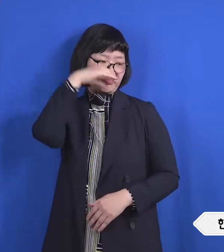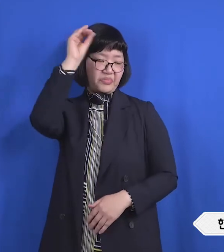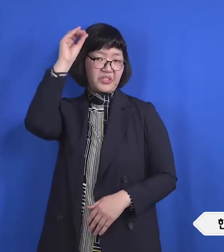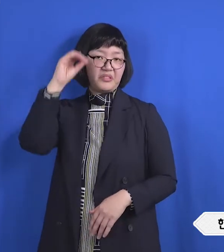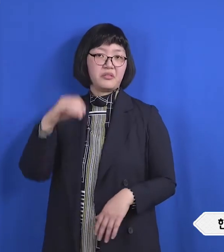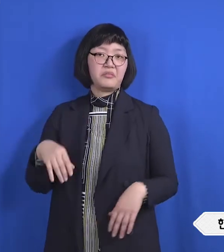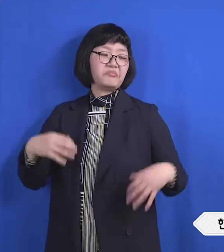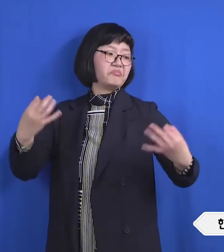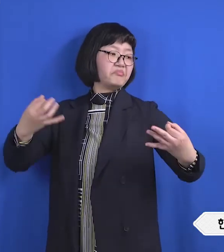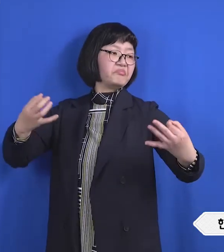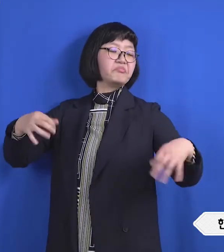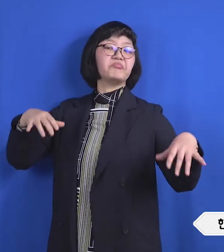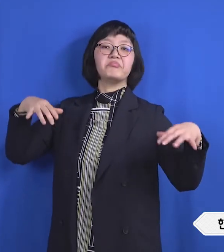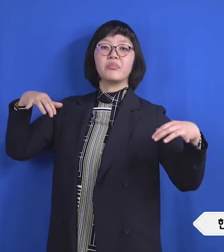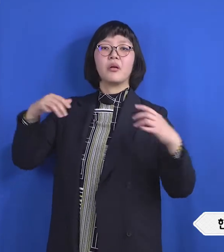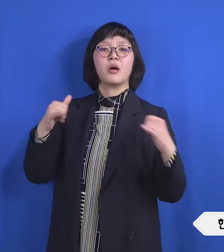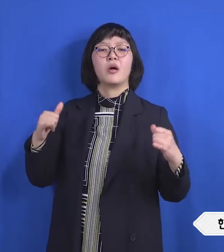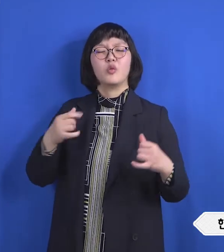그렇게 되기 쉽습니다.